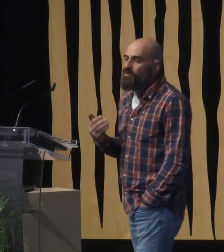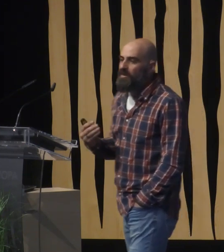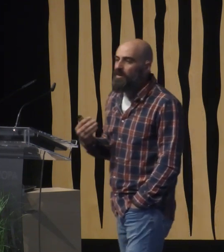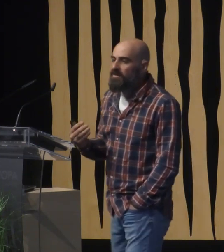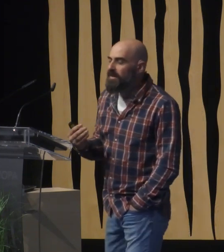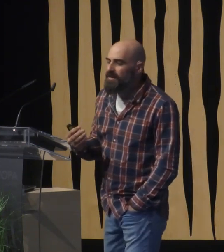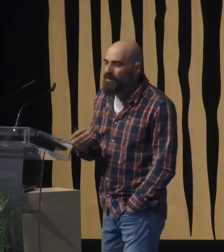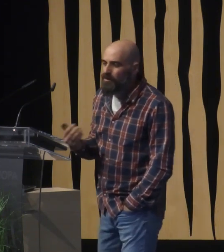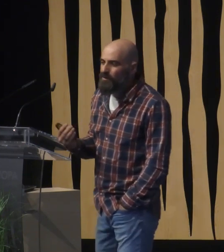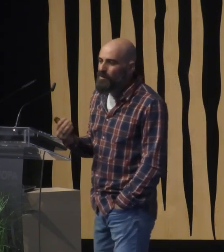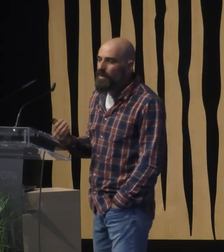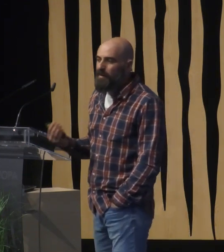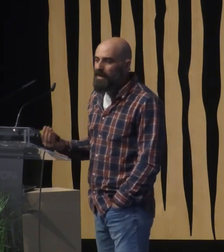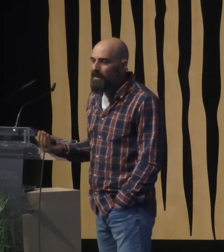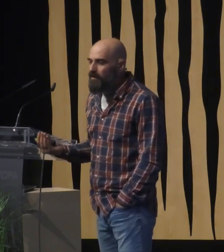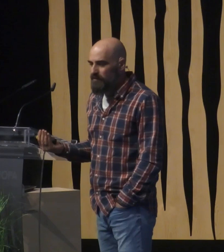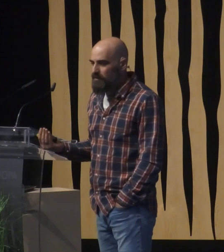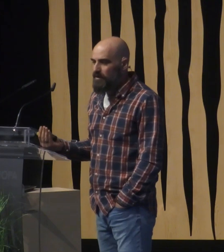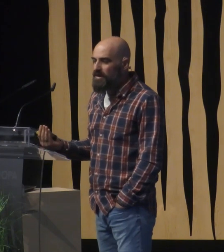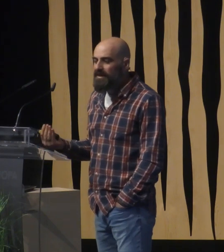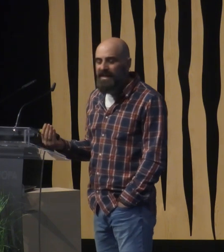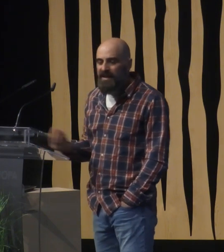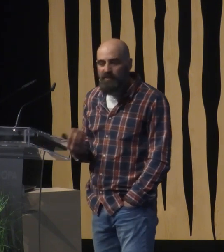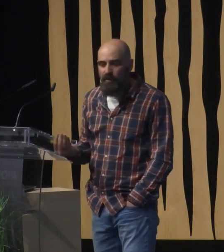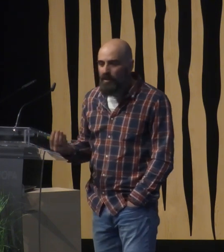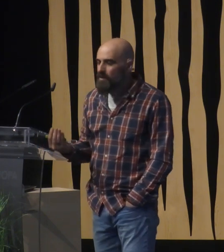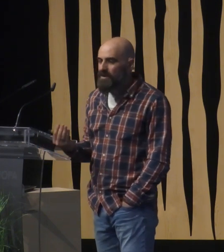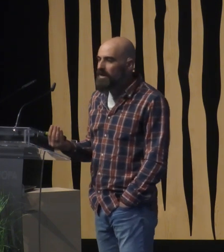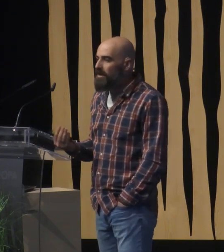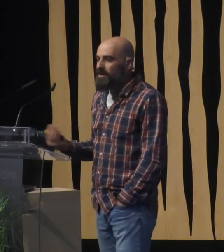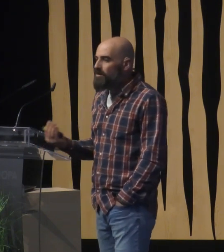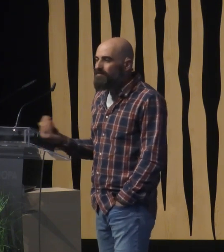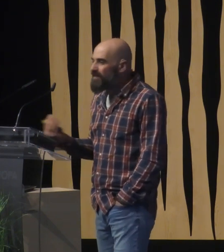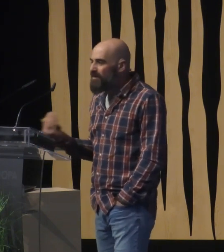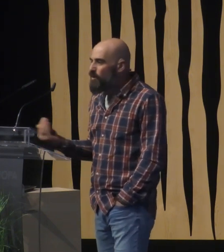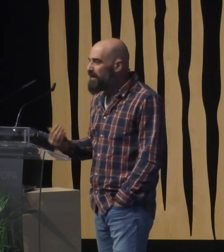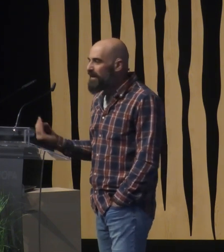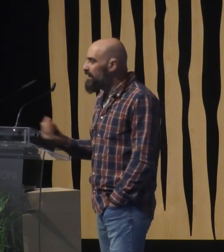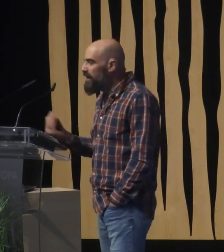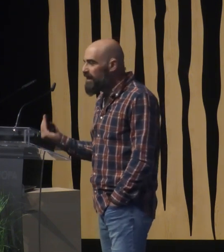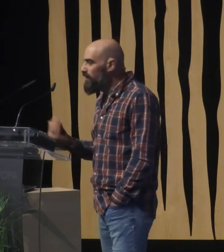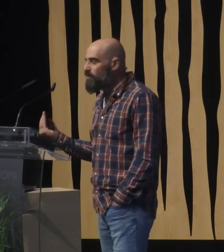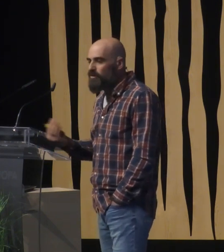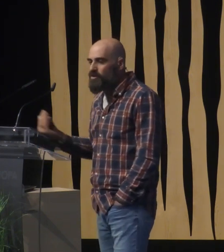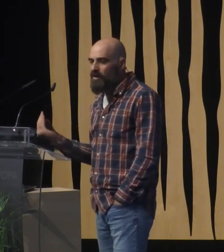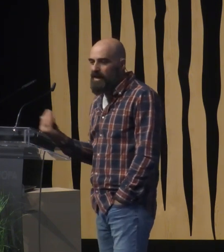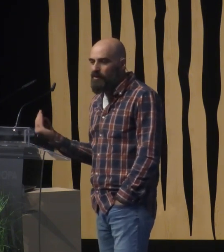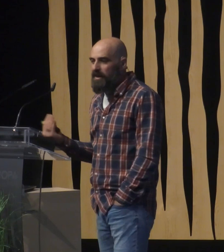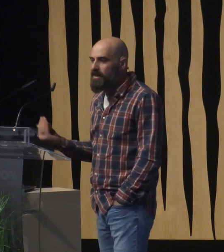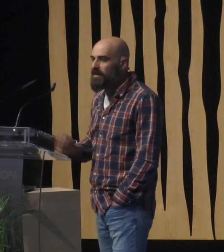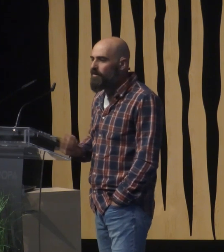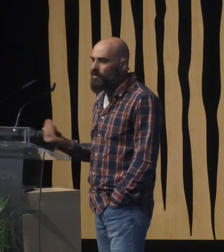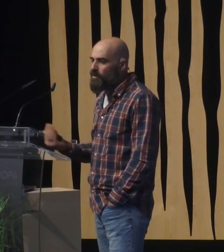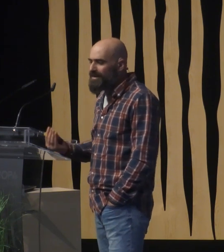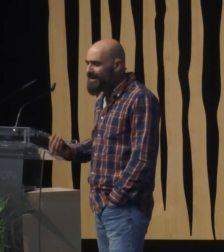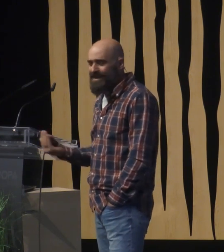siempre suelo decir que un adolescente castigado con todo es como un jabalí herido. O sea, tiene que salir por algún lado. O sea, su amiga la está pidiendo cortisol a tope y